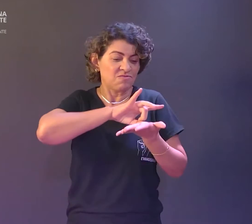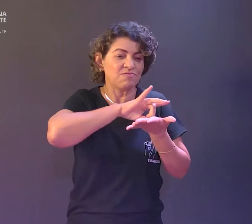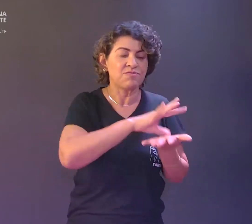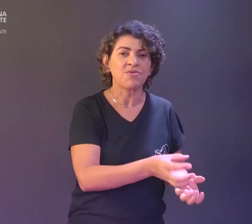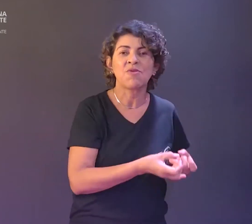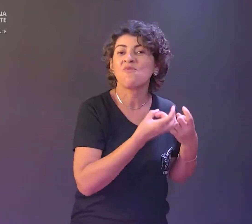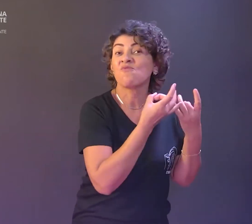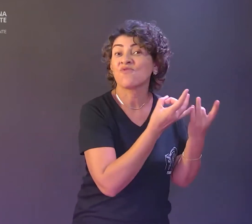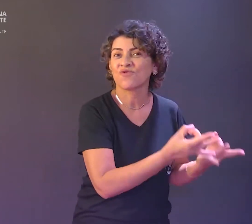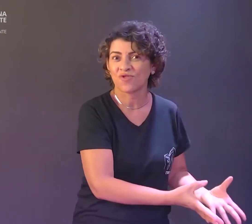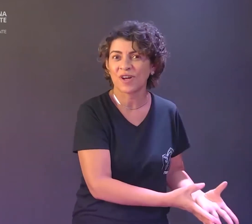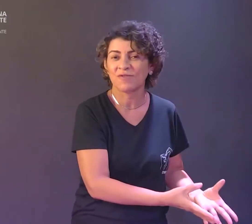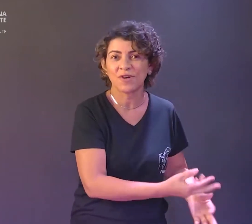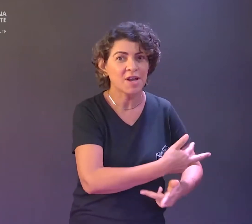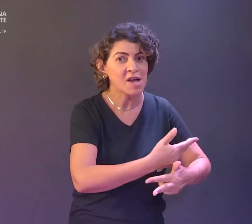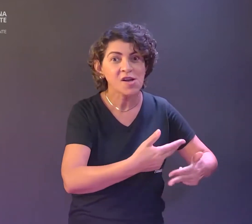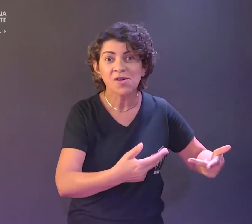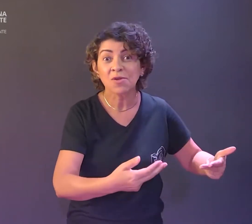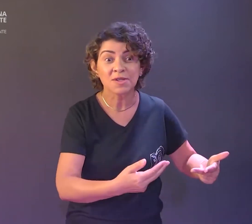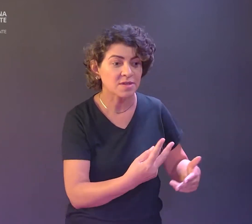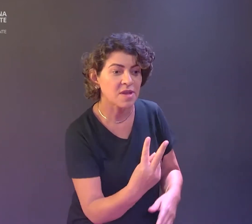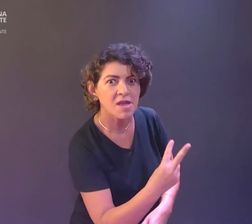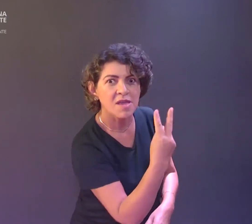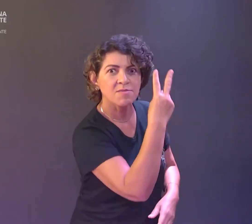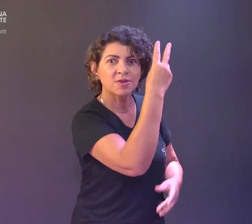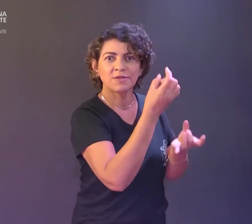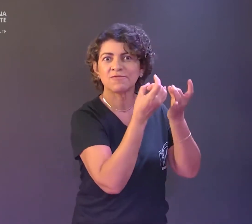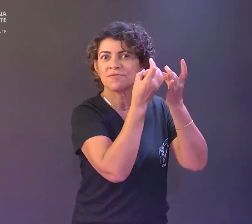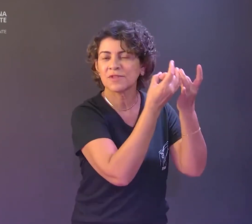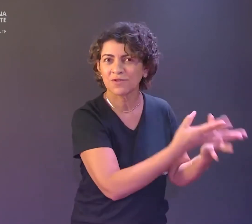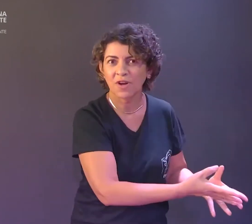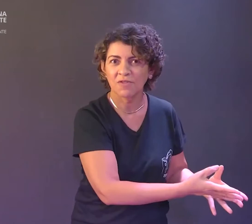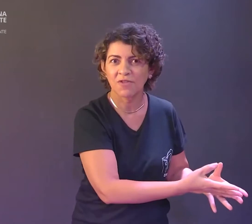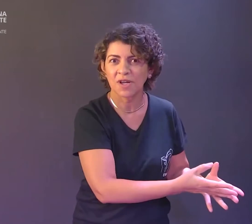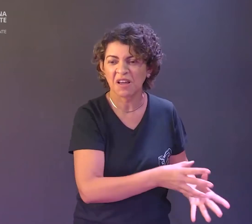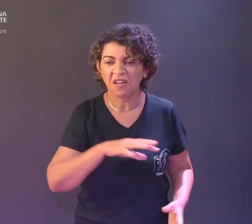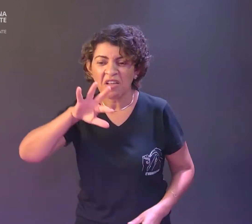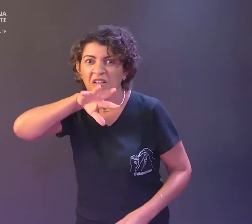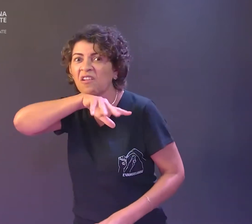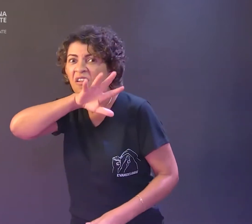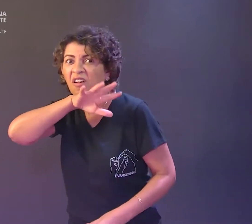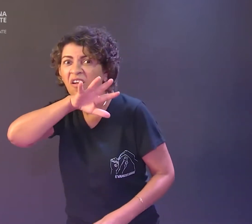simplesmente satisfazer um desejo imediato de nosso coração corrompido.